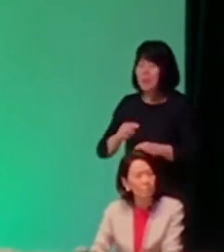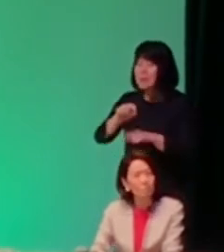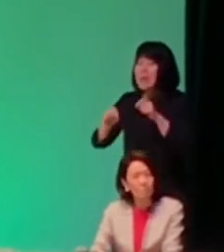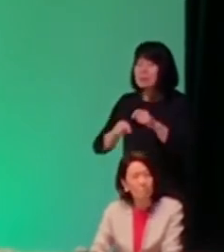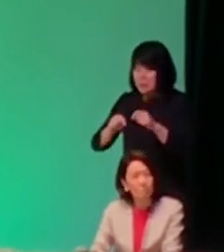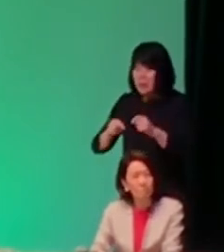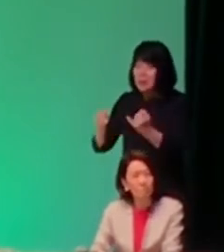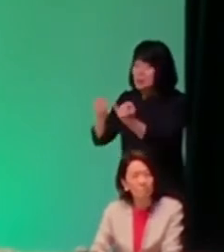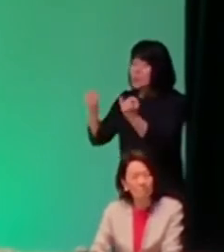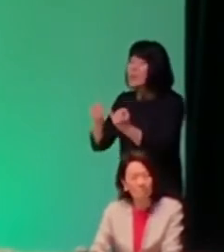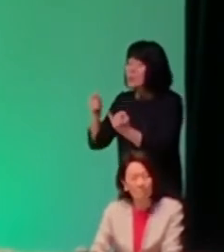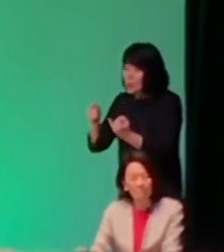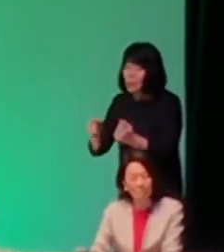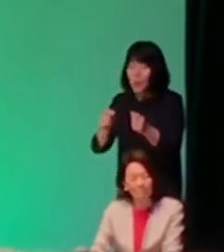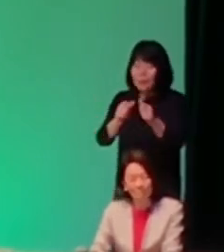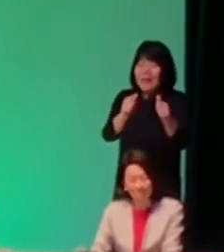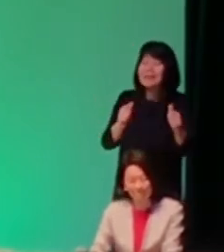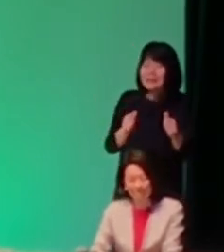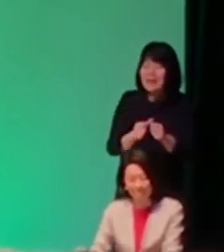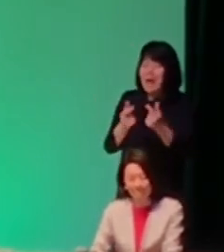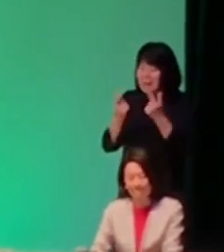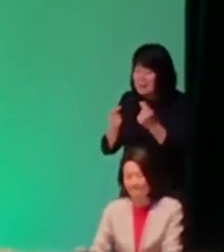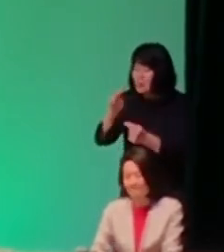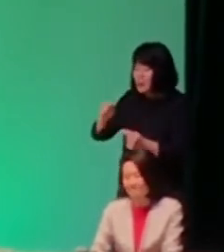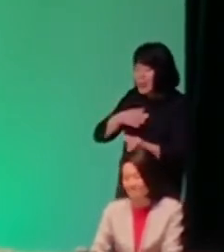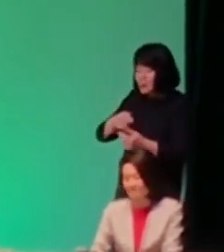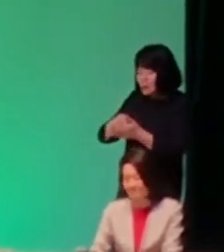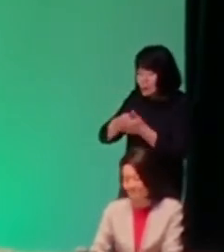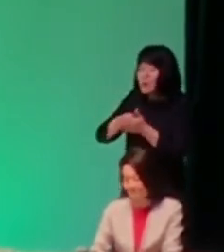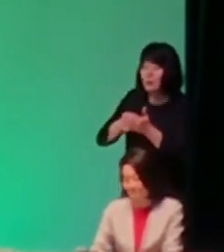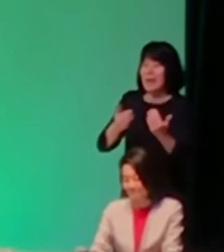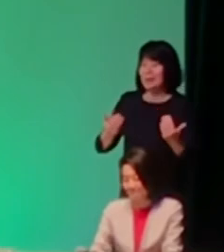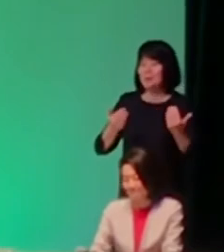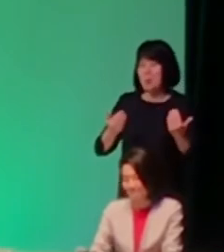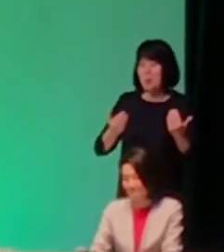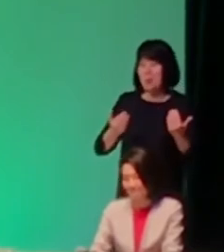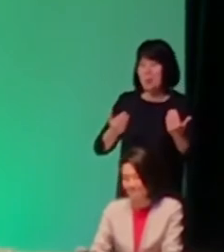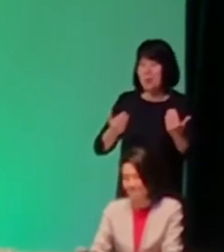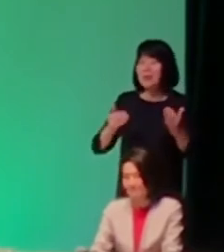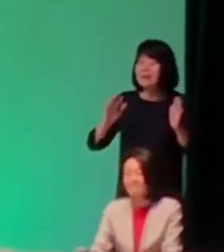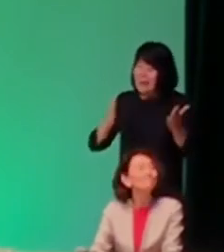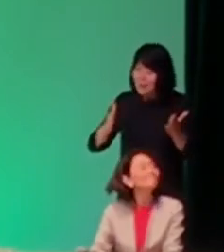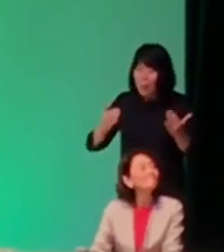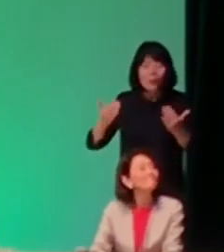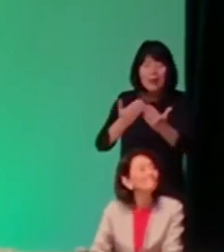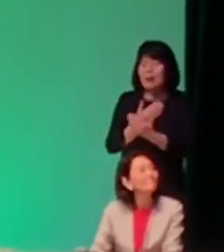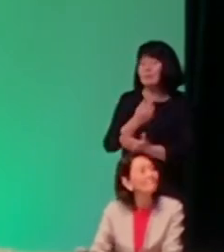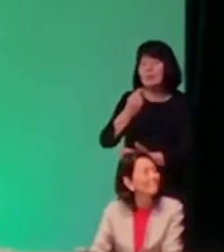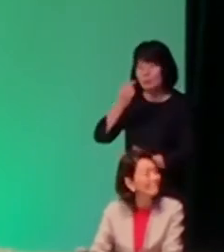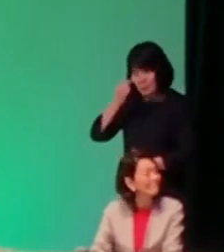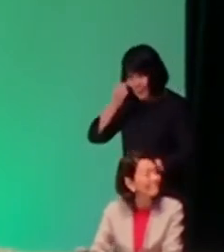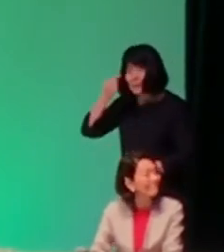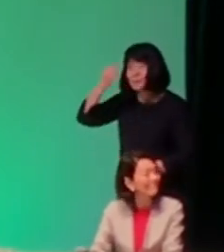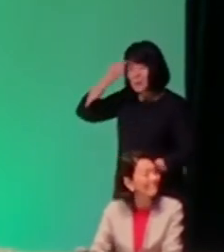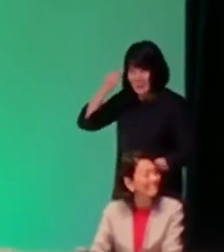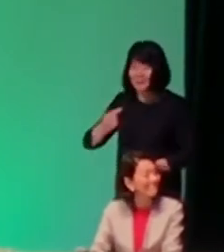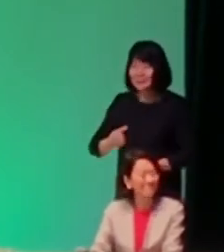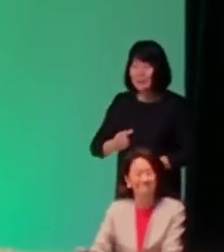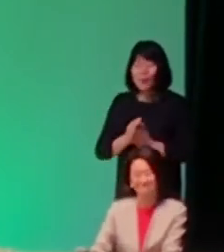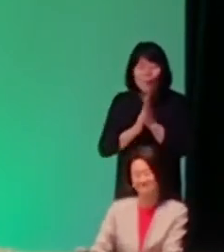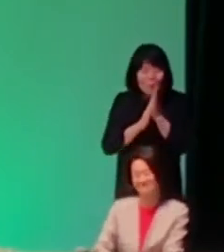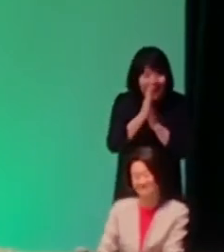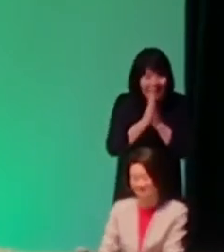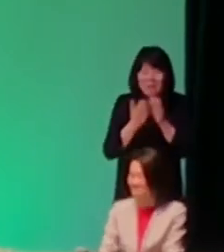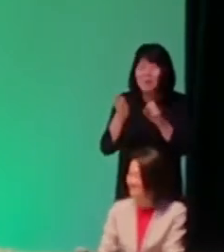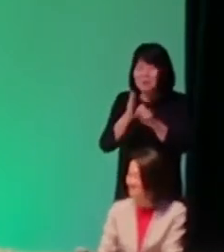女性のことを男性が理解する努力をしていかないと物事は変わっていかないのかなというふうに思います。これはお願